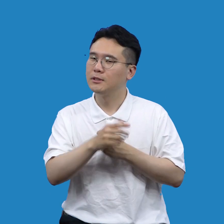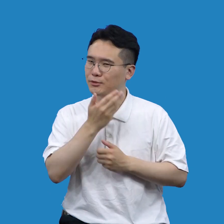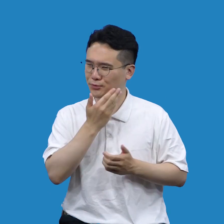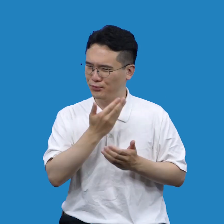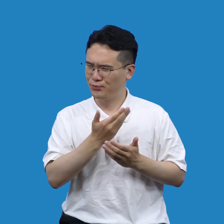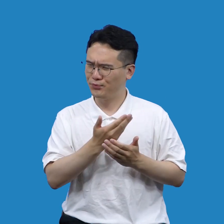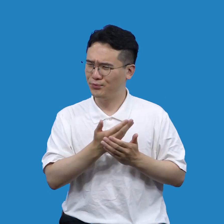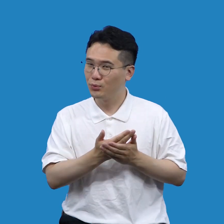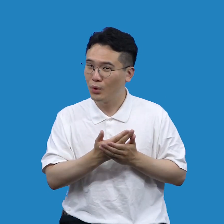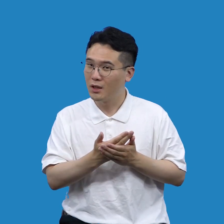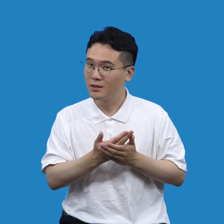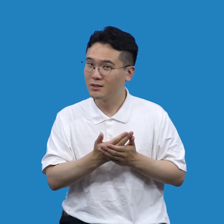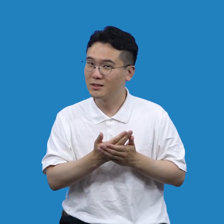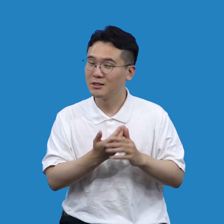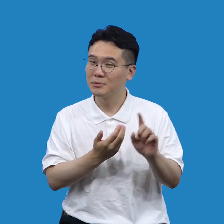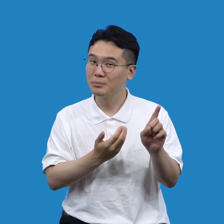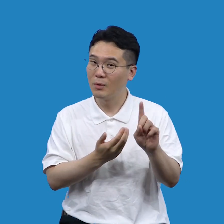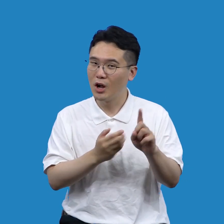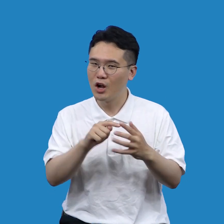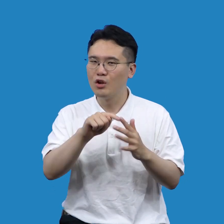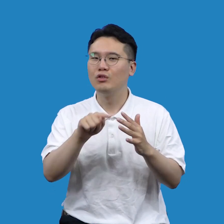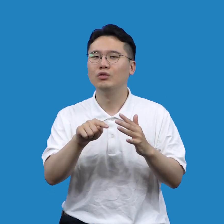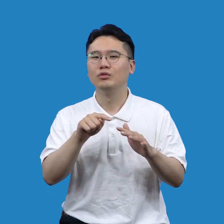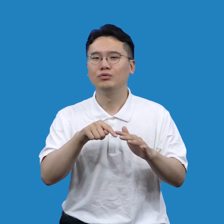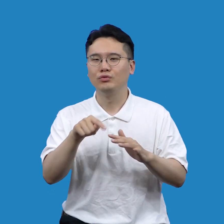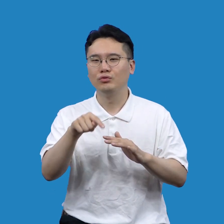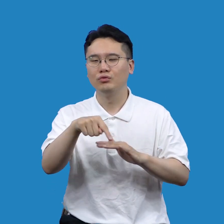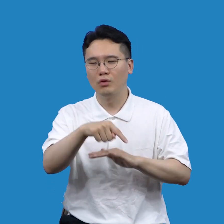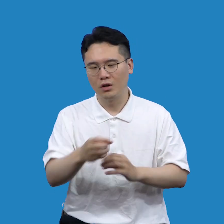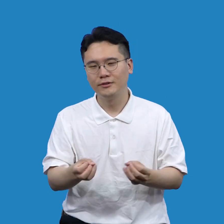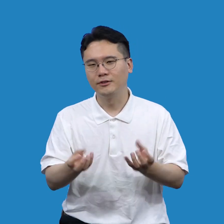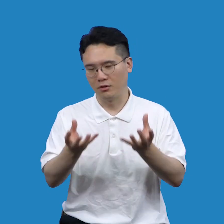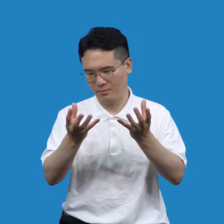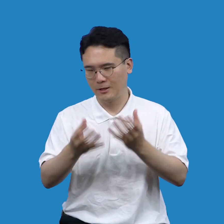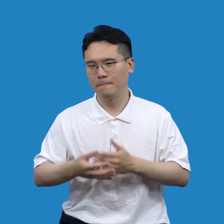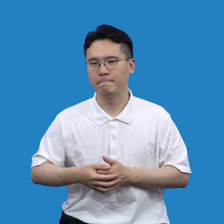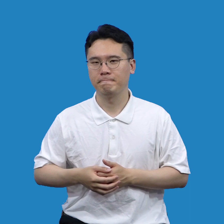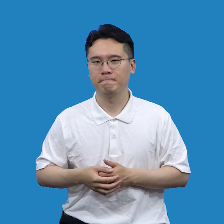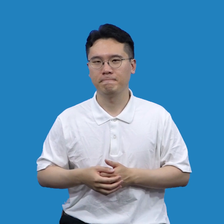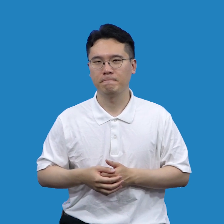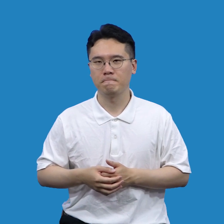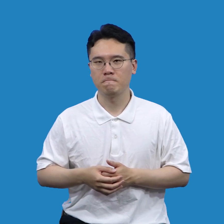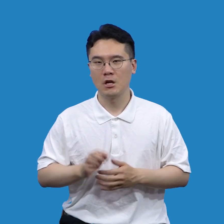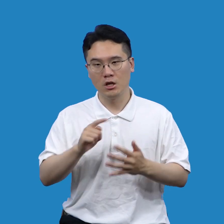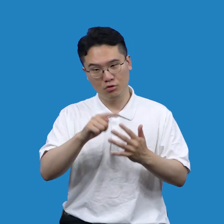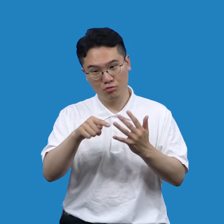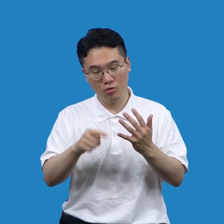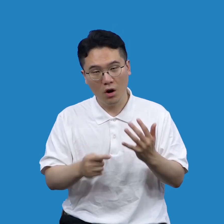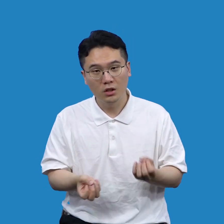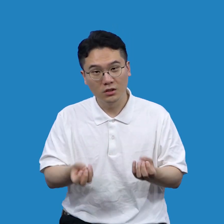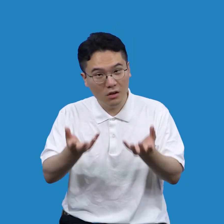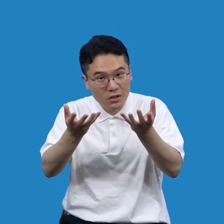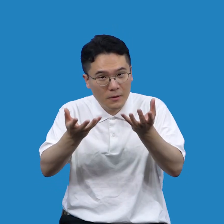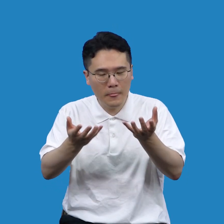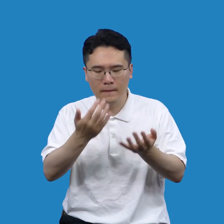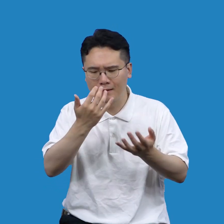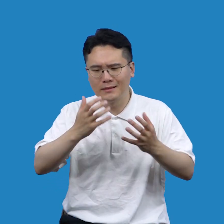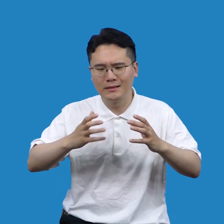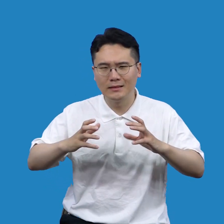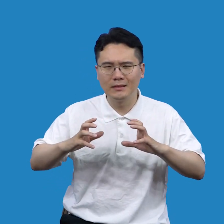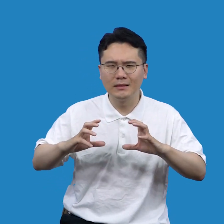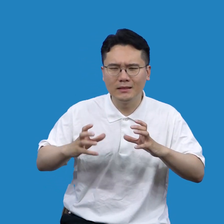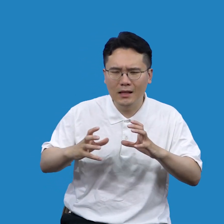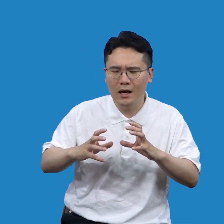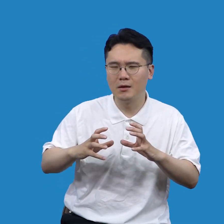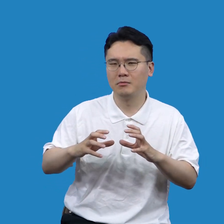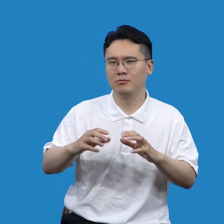중요한 의미를 가지는 절기, 그게 유월절입니다. 유월절은 이스라엘 민족의 치욕적인 역사와도